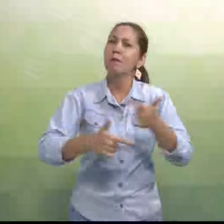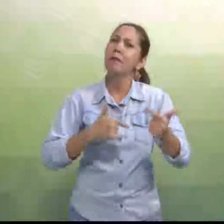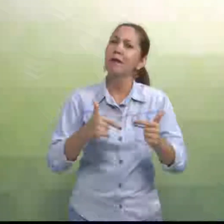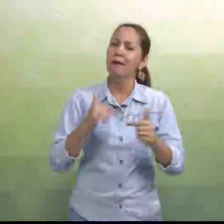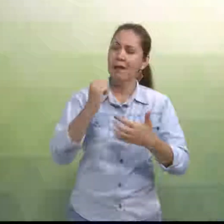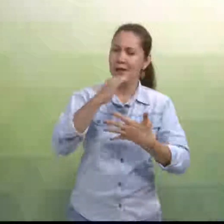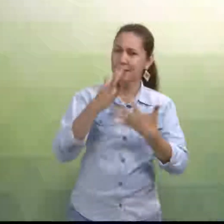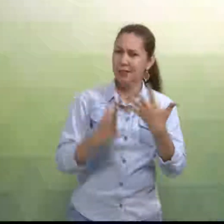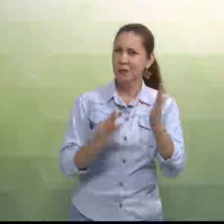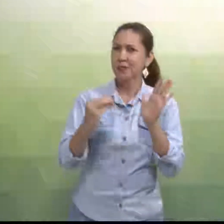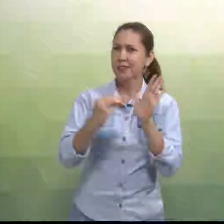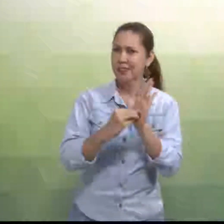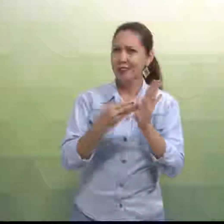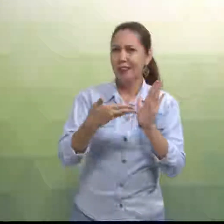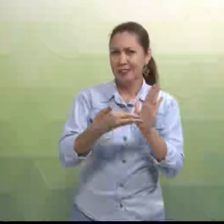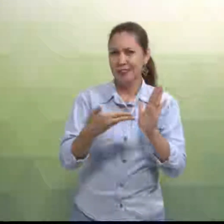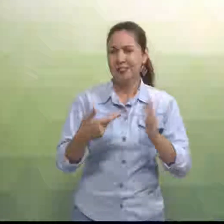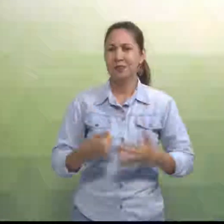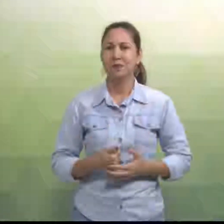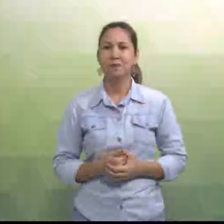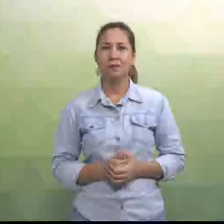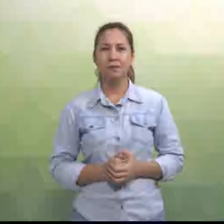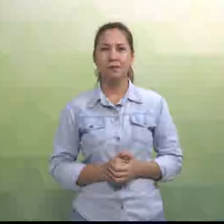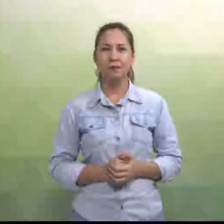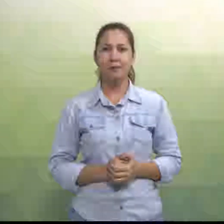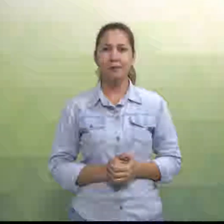objetivos de trabalho, constantes no currículo.